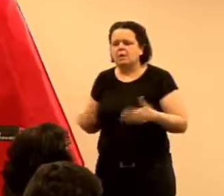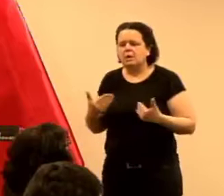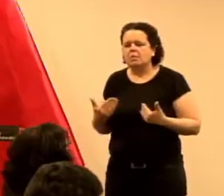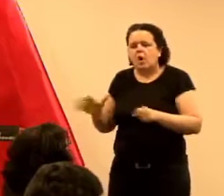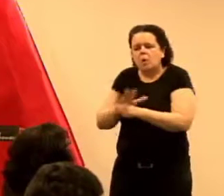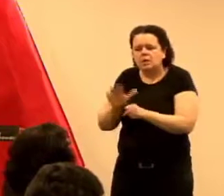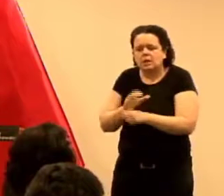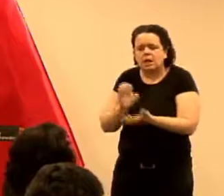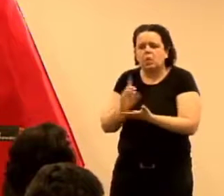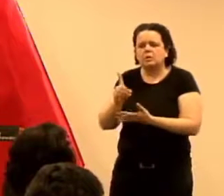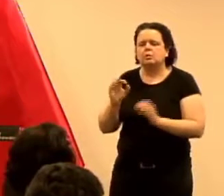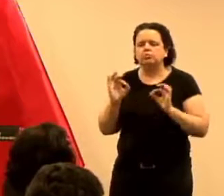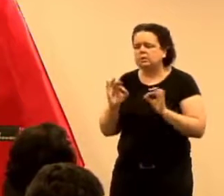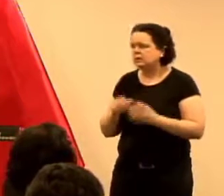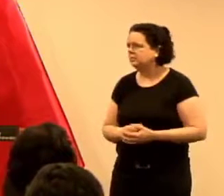brechas.